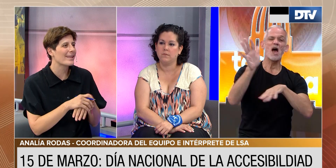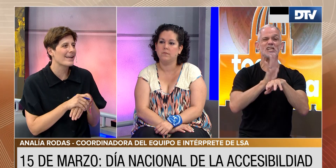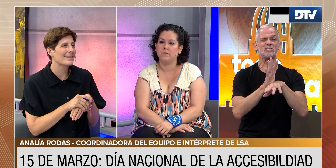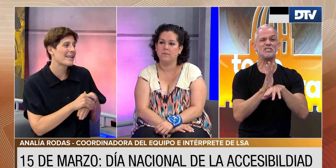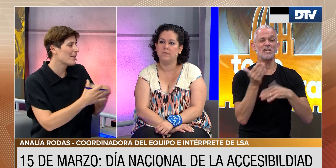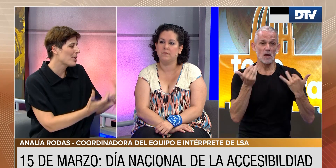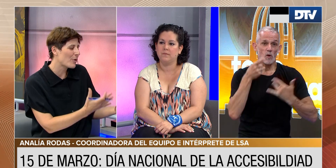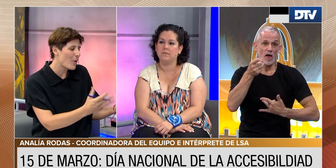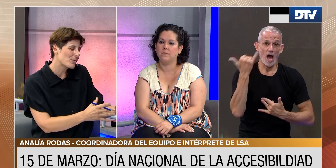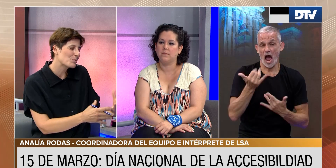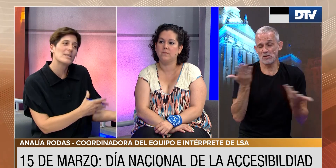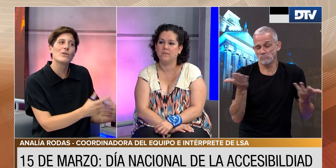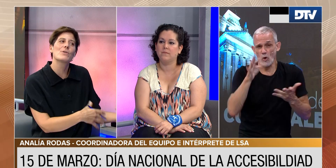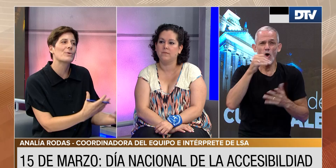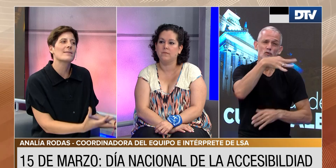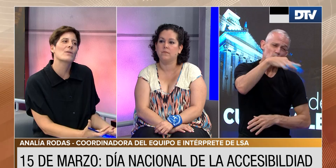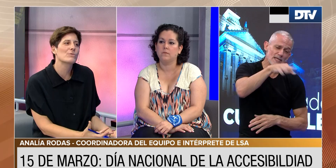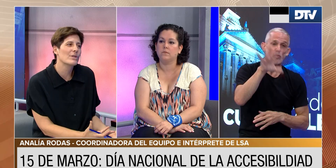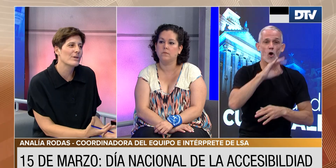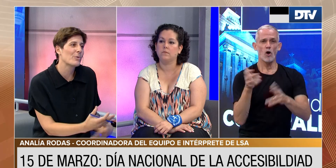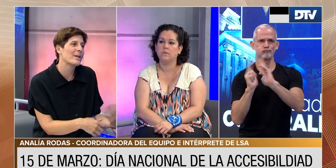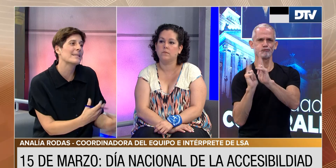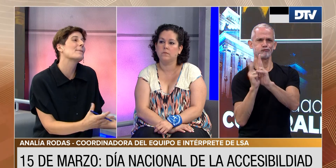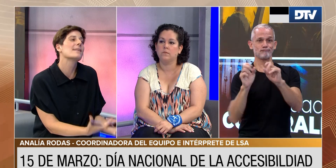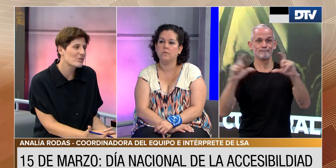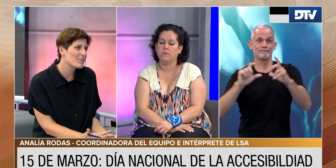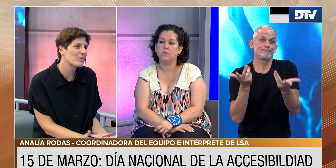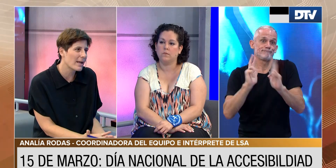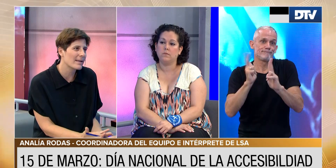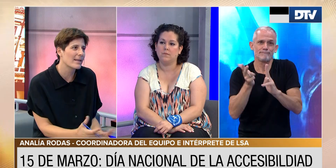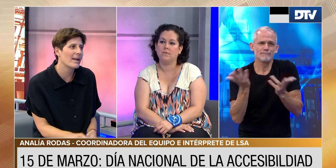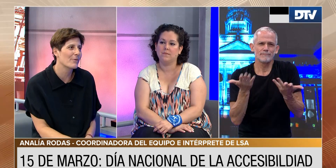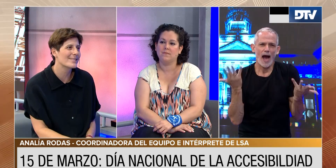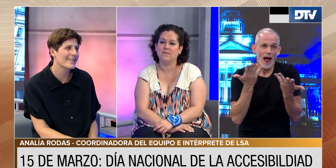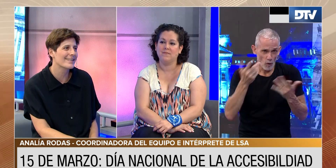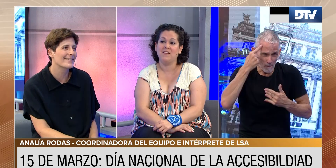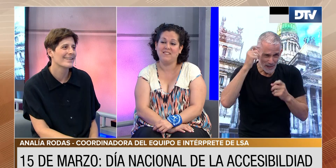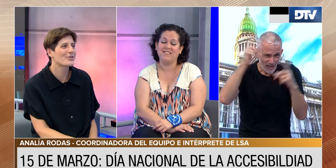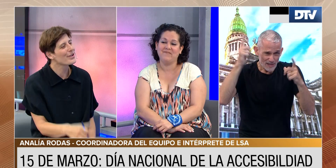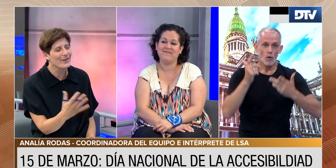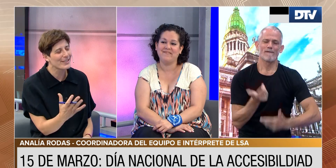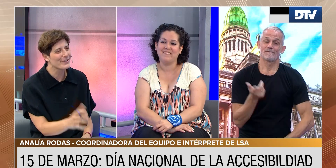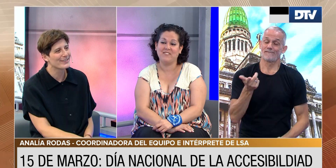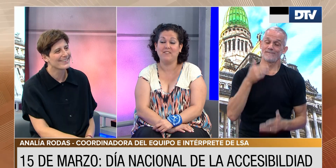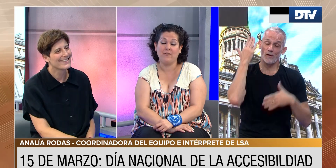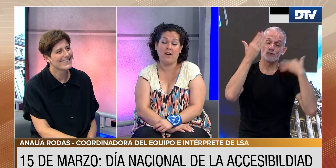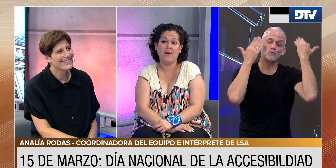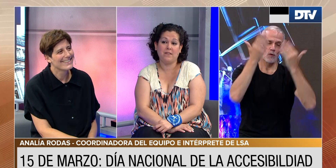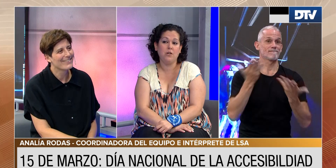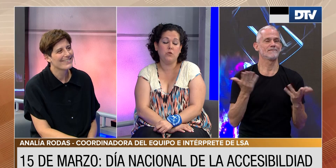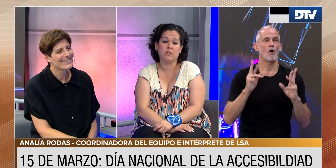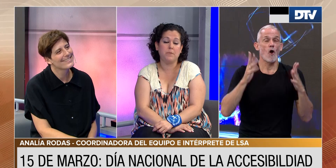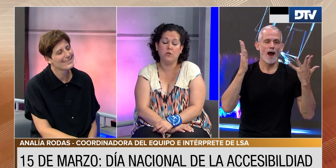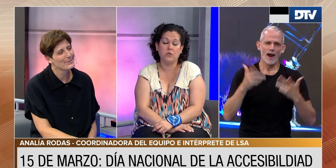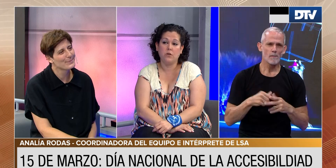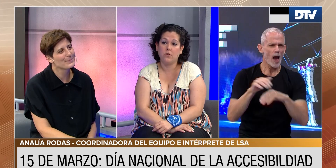se pueda tener, bueno, o subtítulos o una traducción o una interpretación simultánea de la lengua de señas? Sí, sí. ¿Soñás con eso? Sí, ojalá.